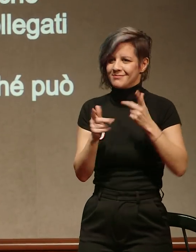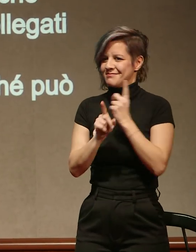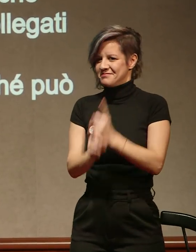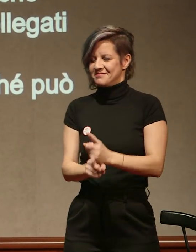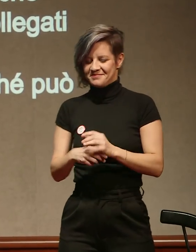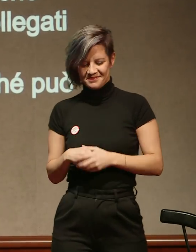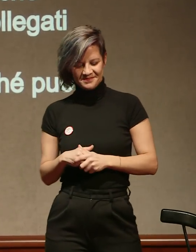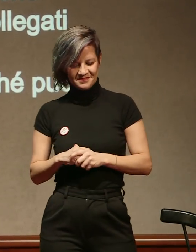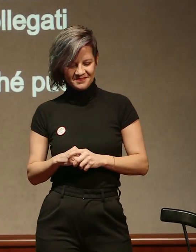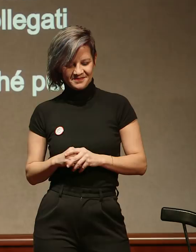essere lentissimo